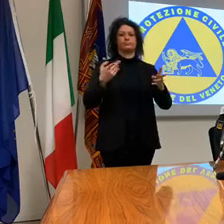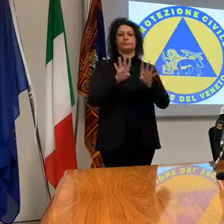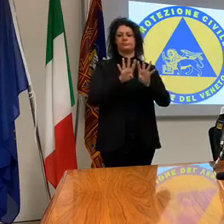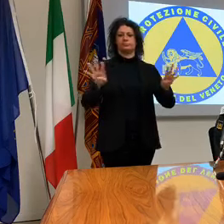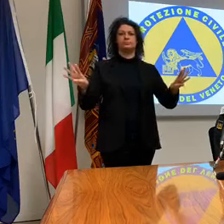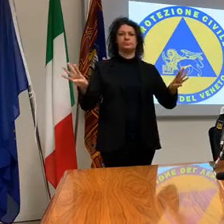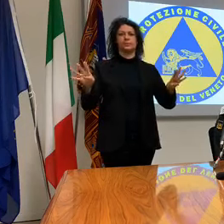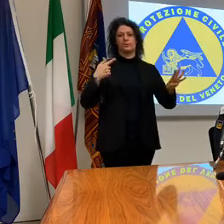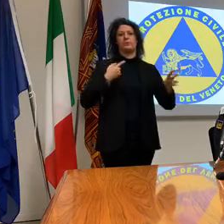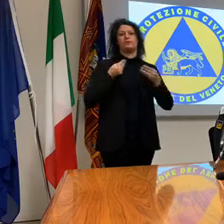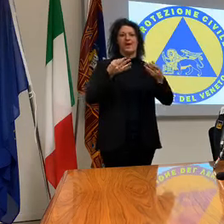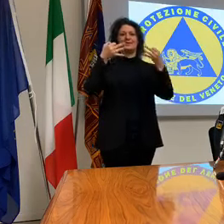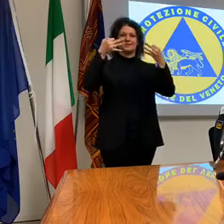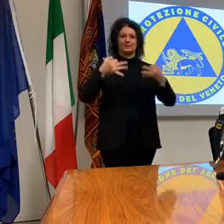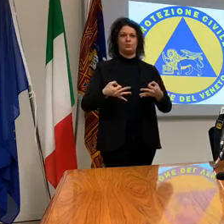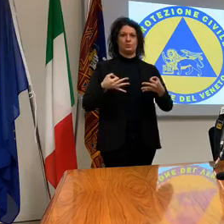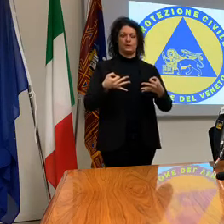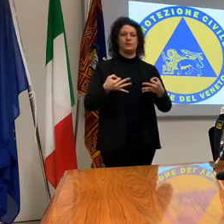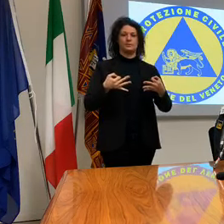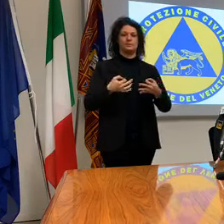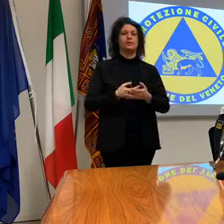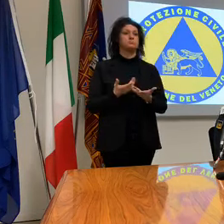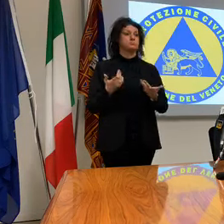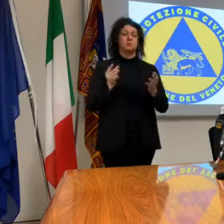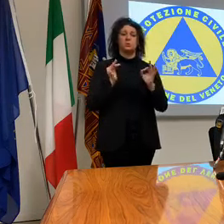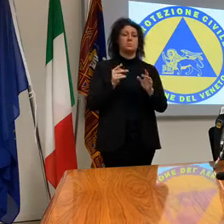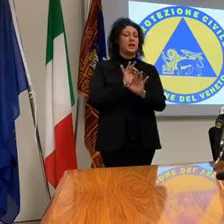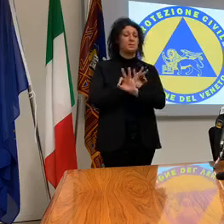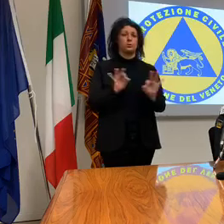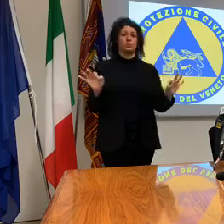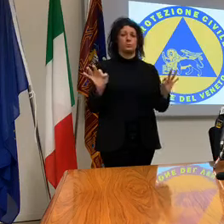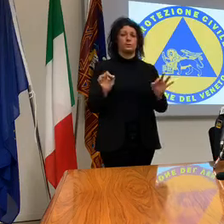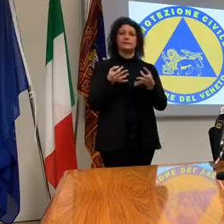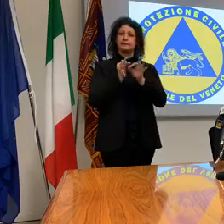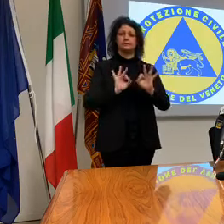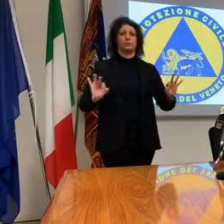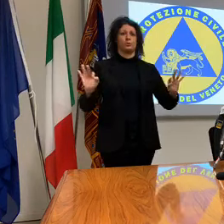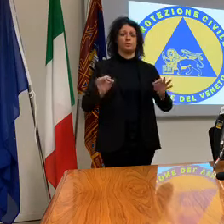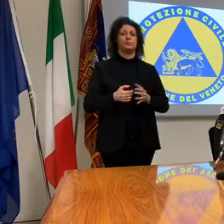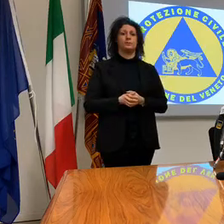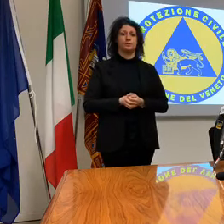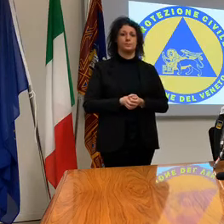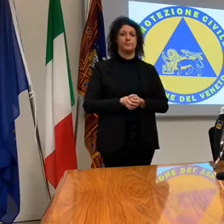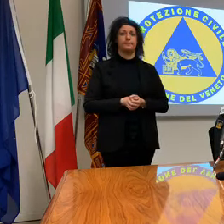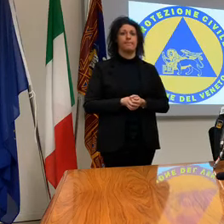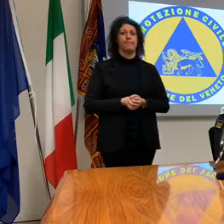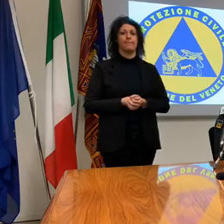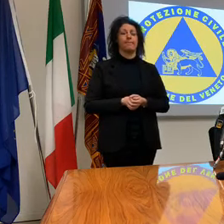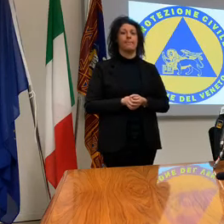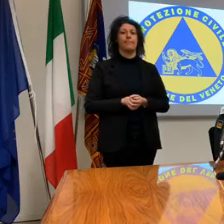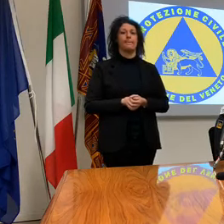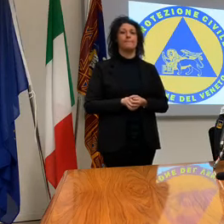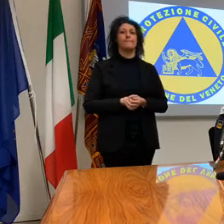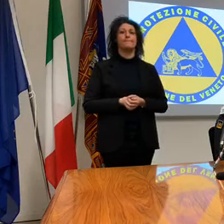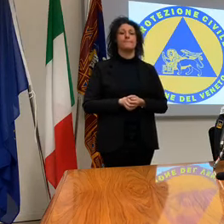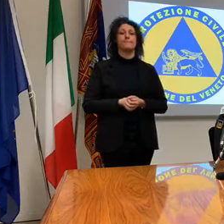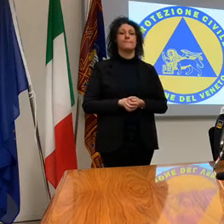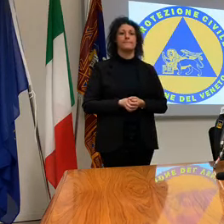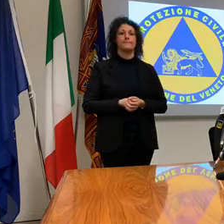presidio di sicurezza, e sono a disposizione. Ovviamente noi abbiamo sempre detto che nel grande